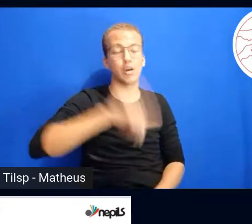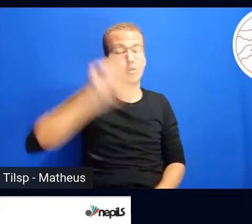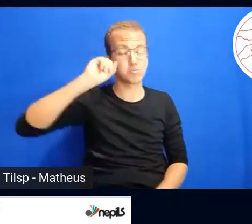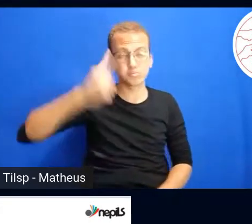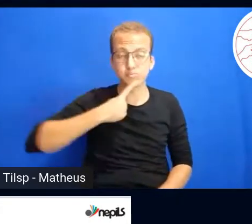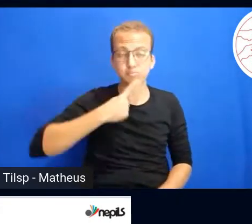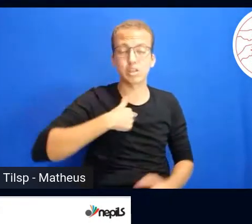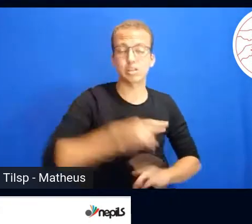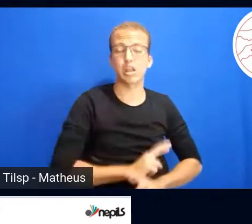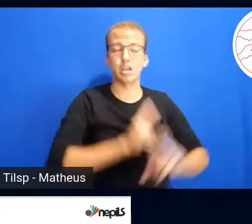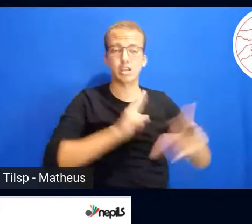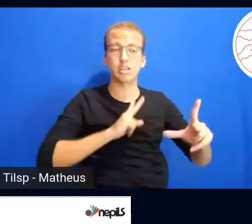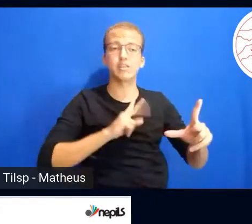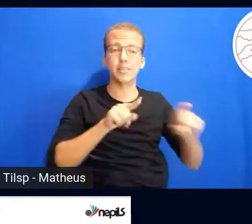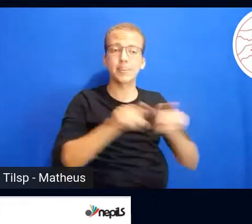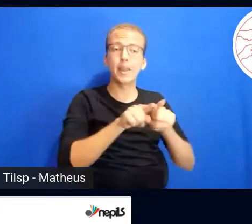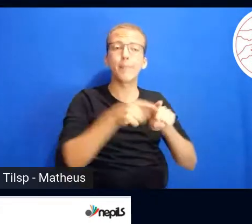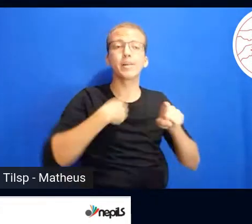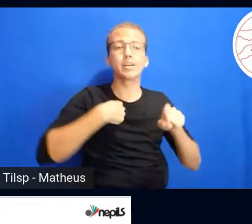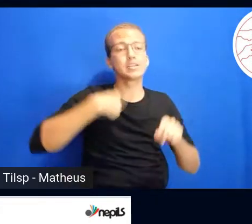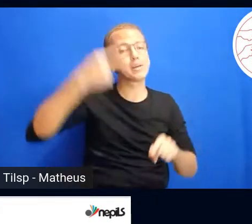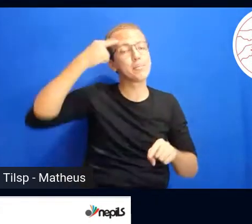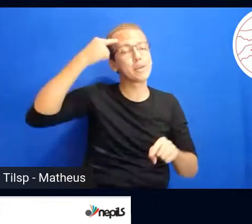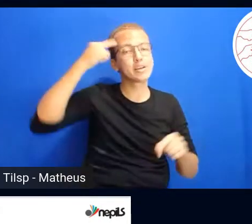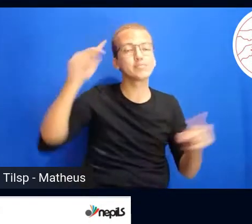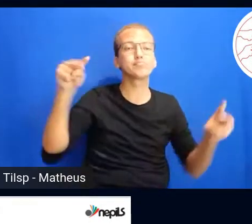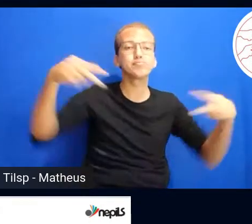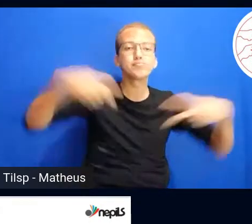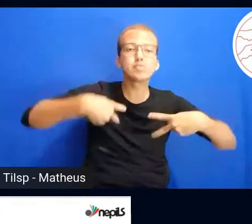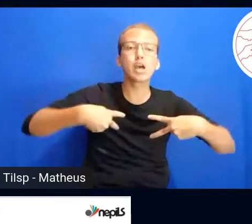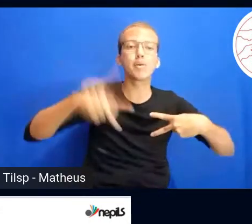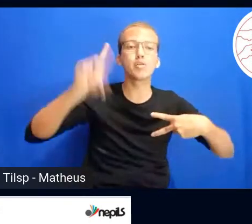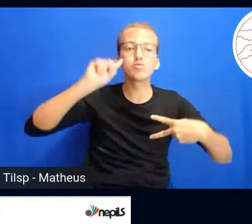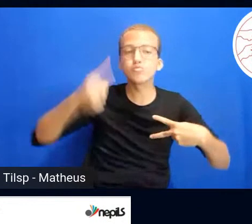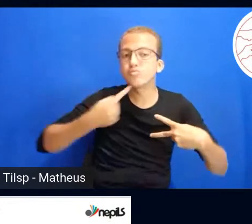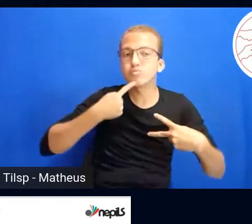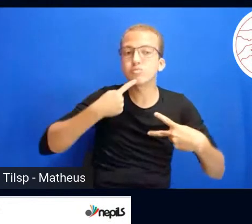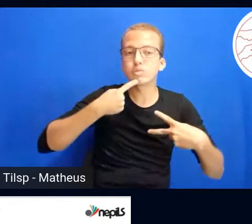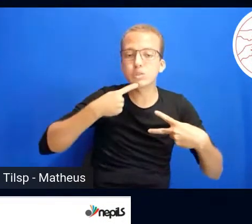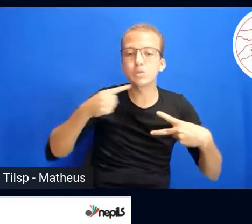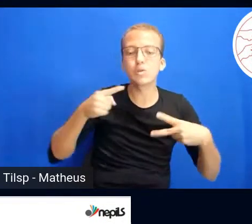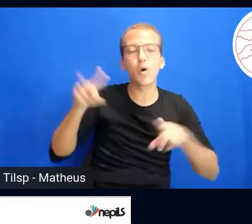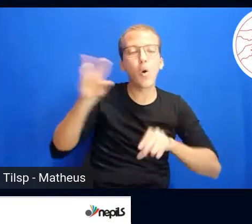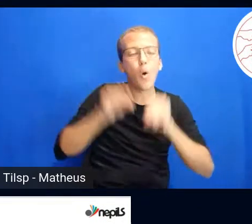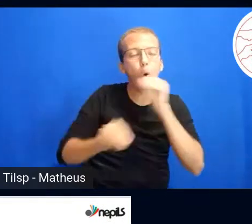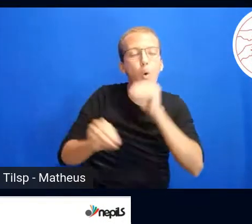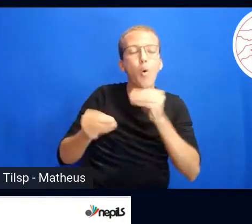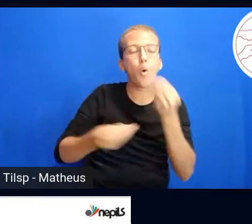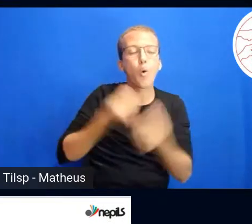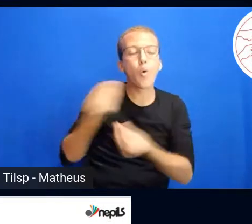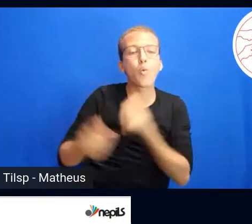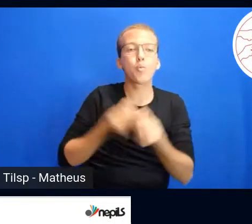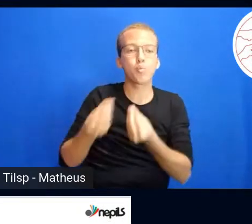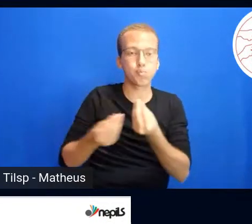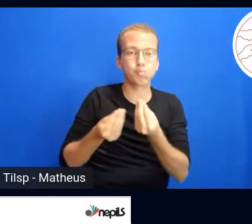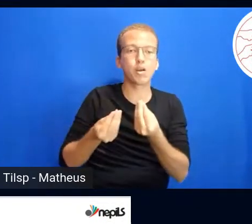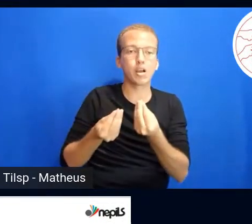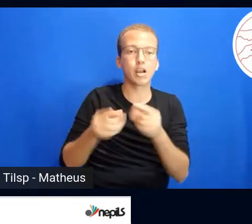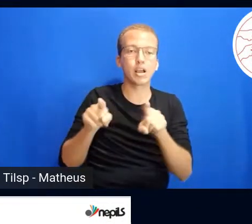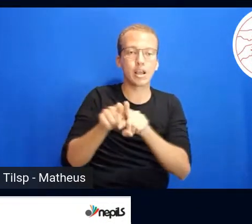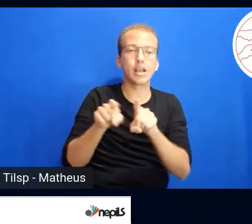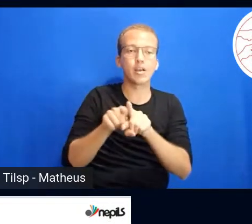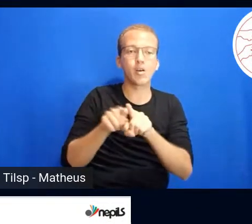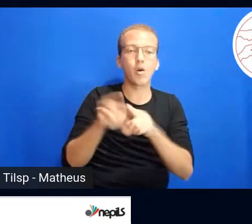respeitando e eh analisando essa produção do do surdo como eh dentro das várias semioses que são